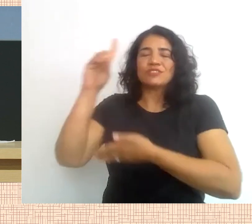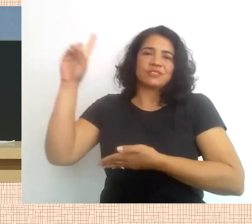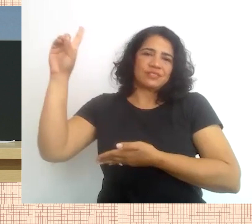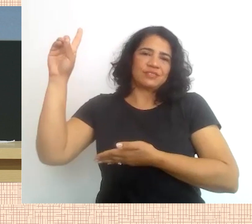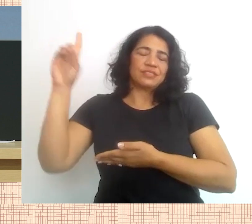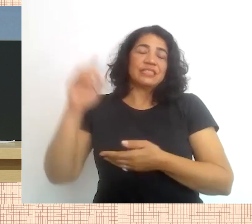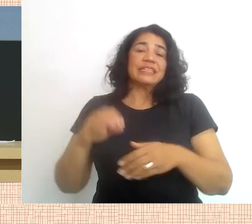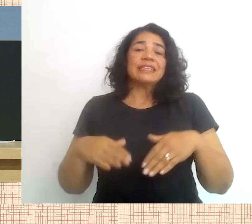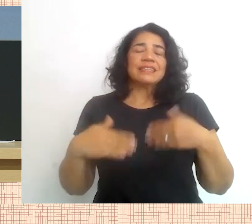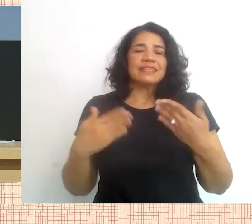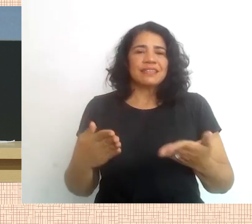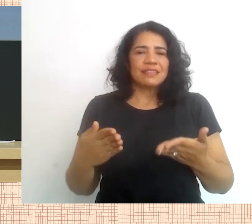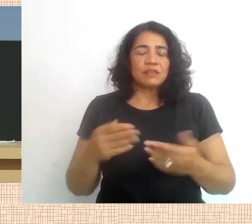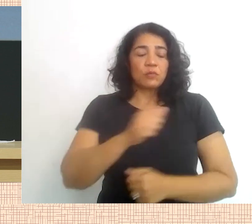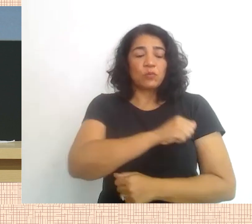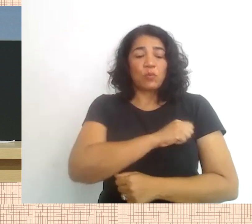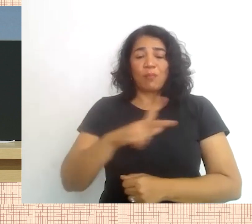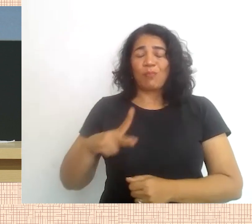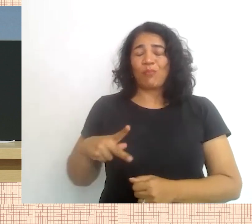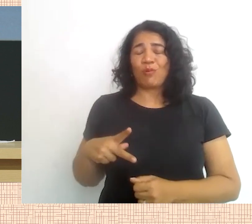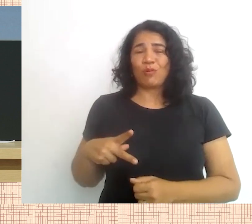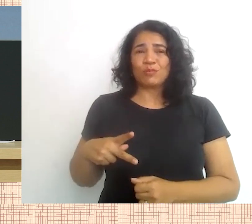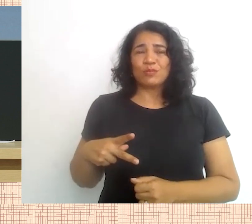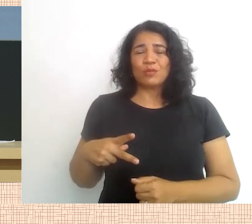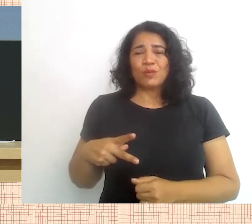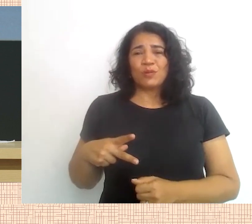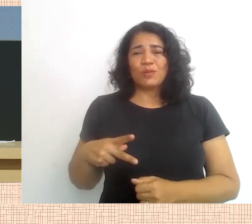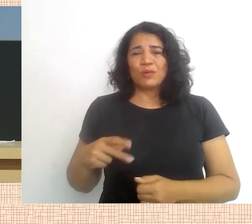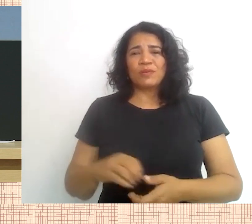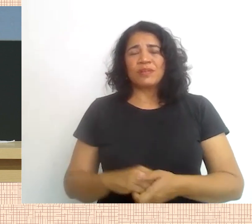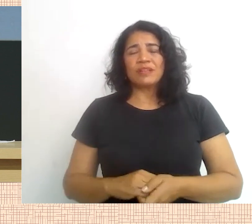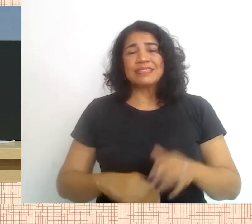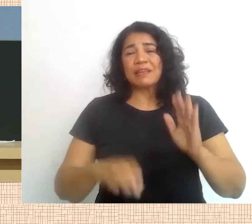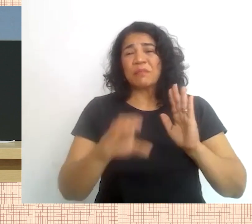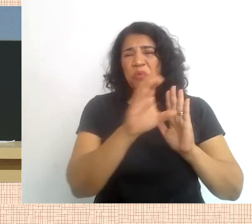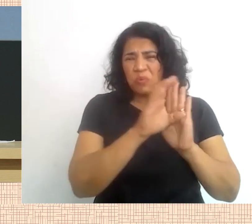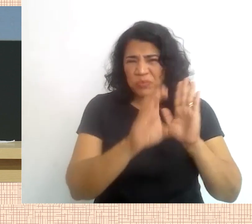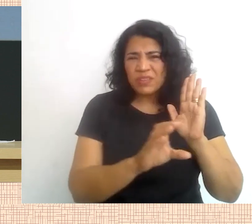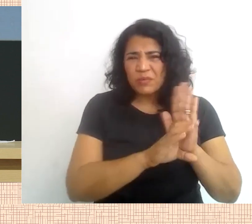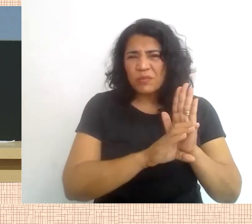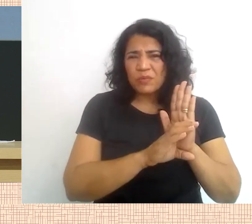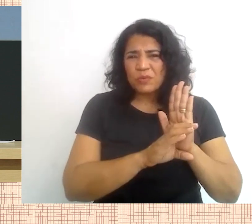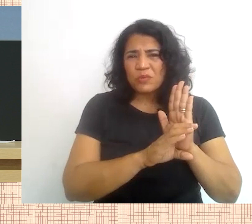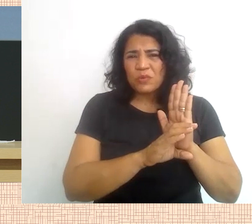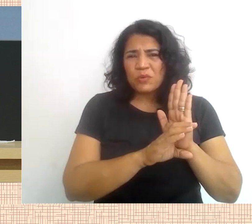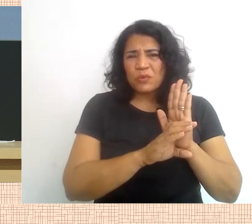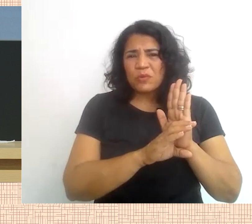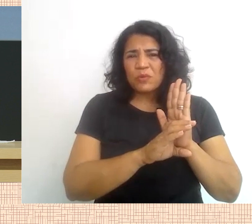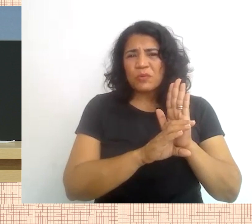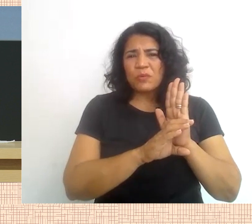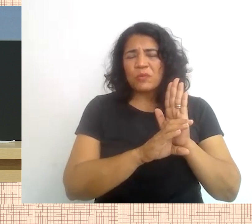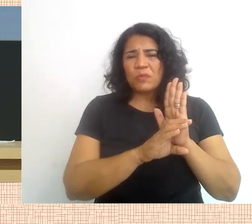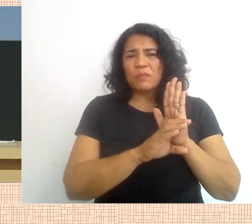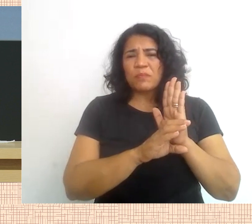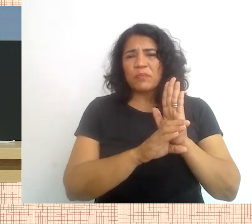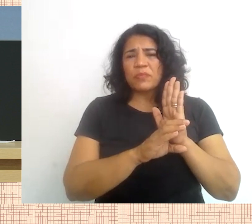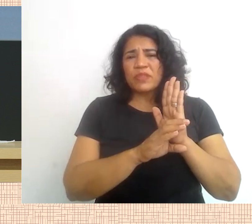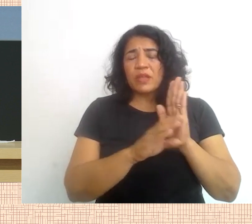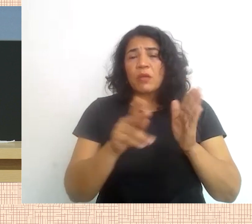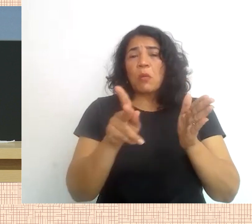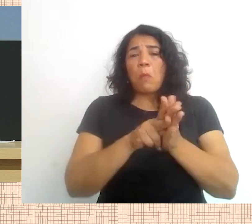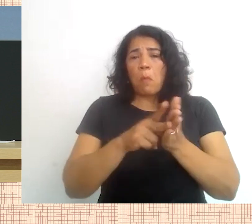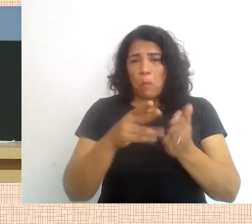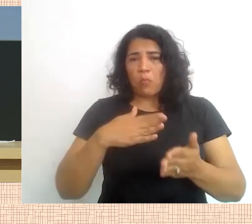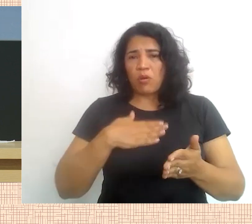Se Deus não lhe dá, ele não tem o que dispensar. Ele tem que dispensar o que vem da parte de Deus. Então Deus tem que